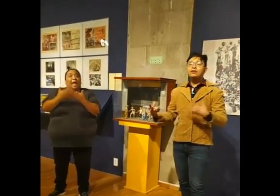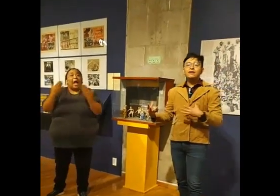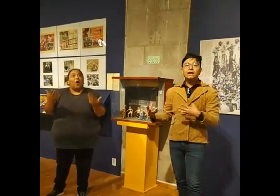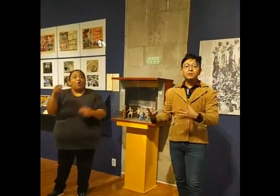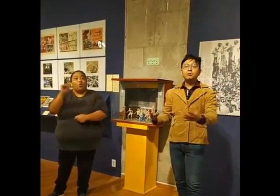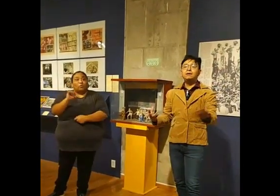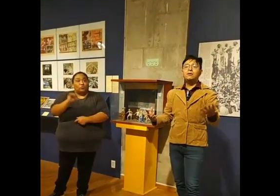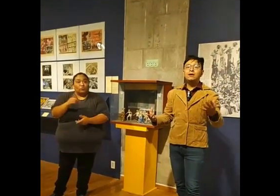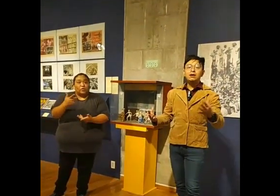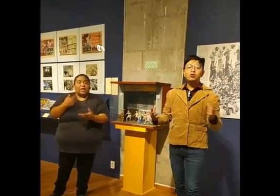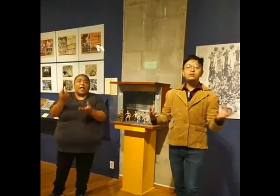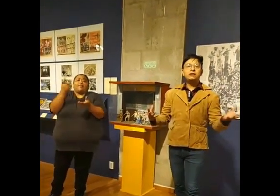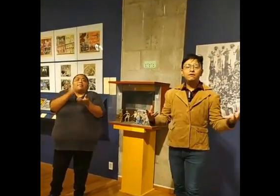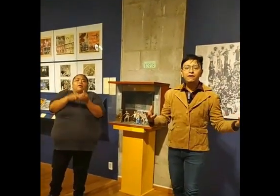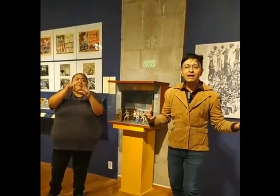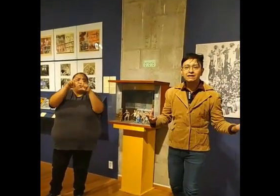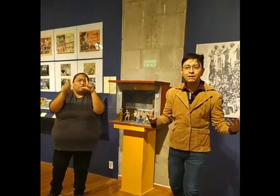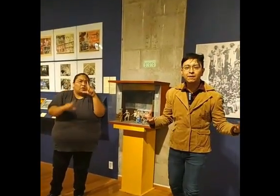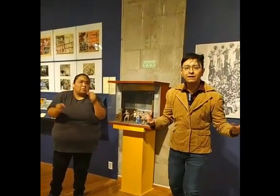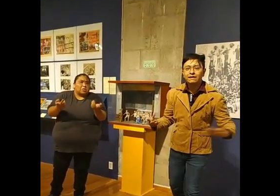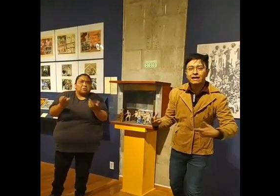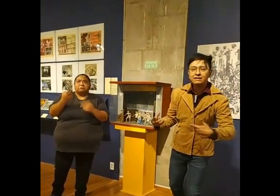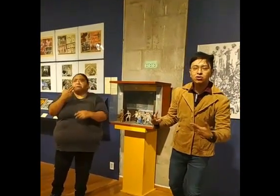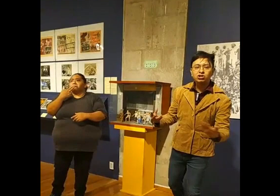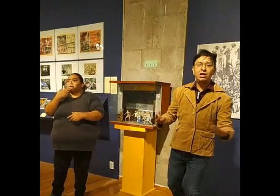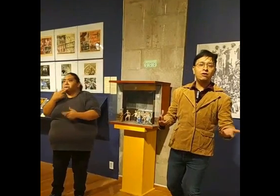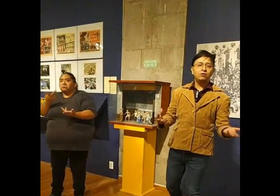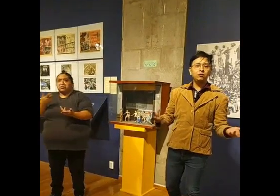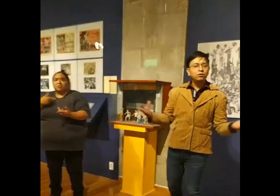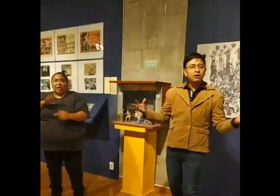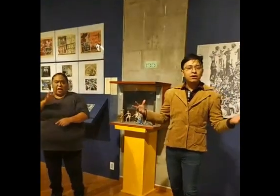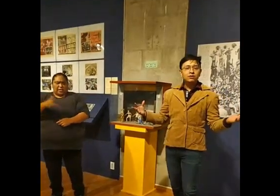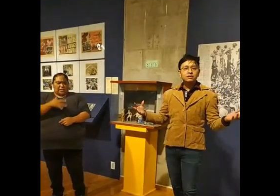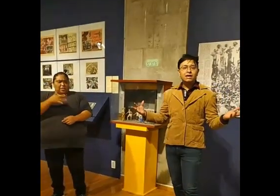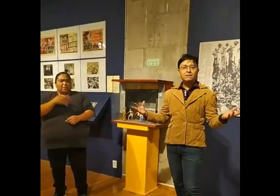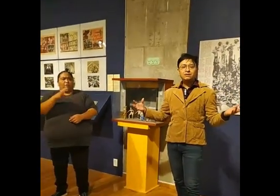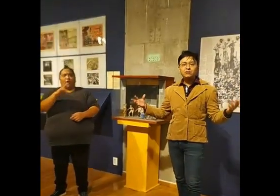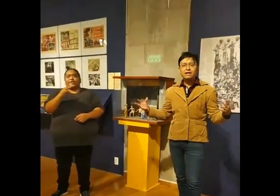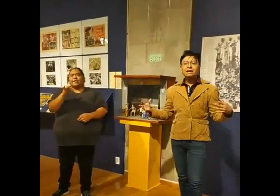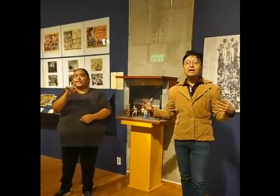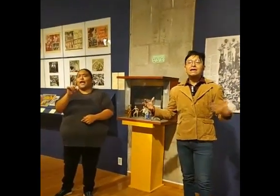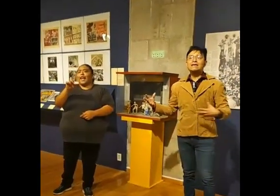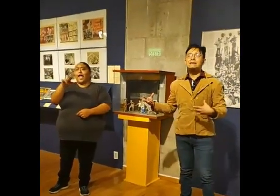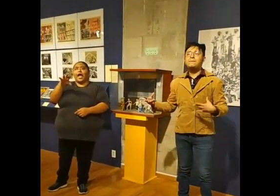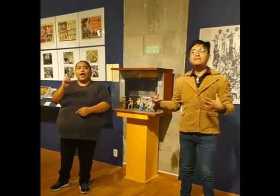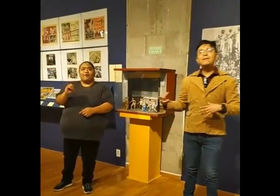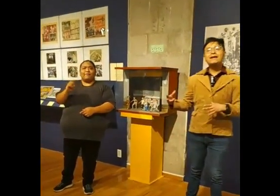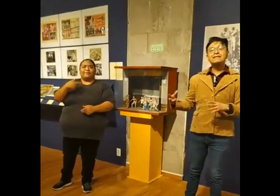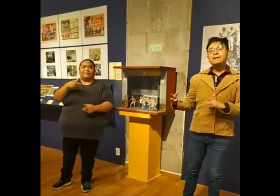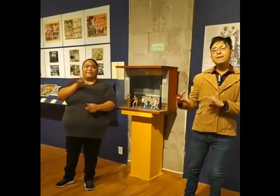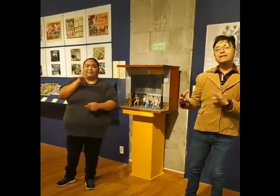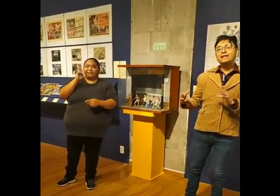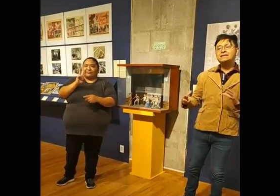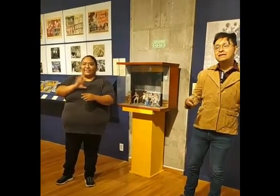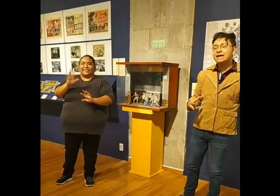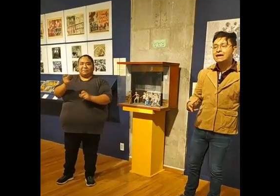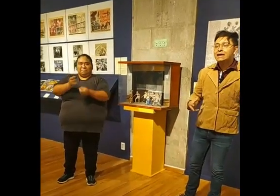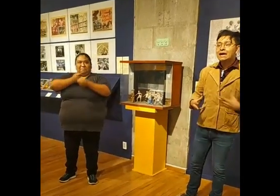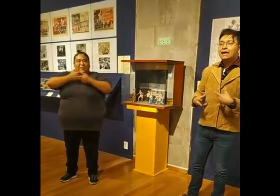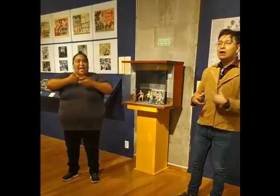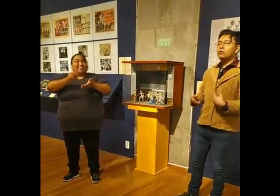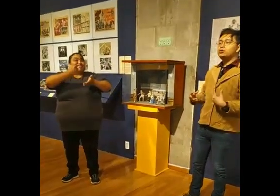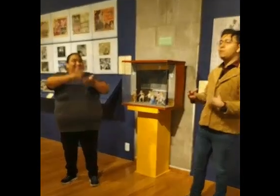quizá dentro de la República igual nos identifican esta parte del acento chilango, ¿no?, que nos llegan a mencionar. Se empieza a ver en esta parte del